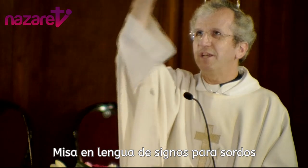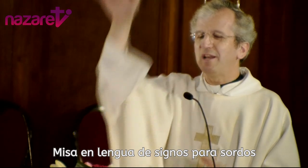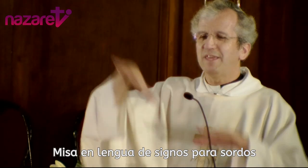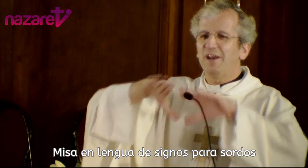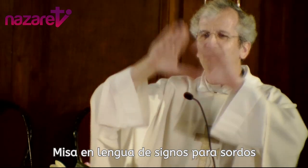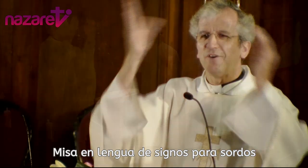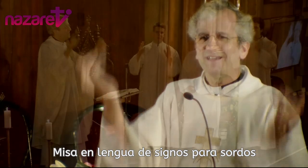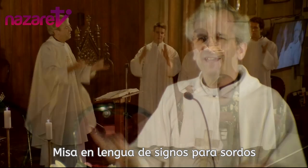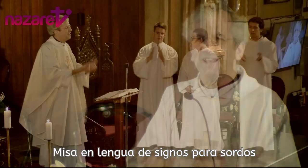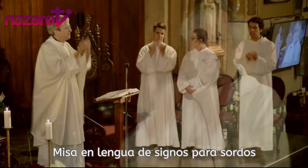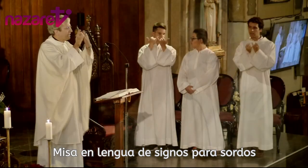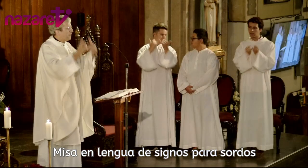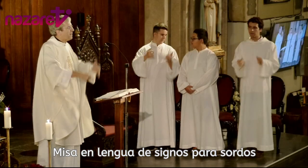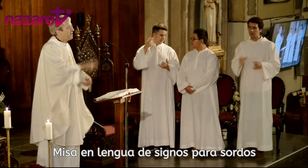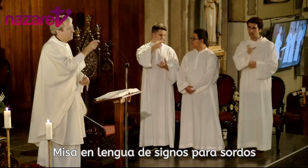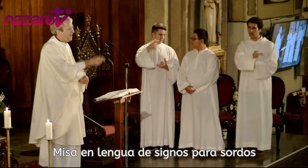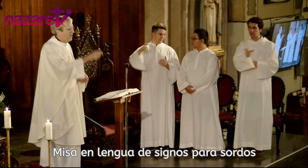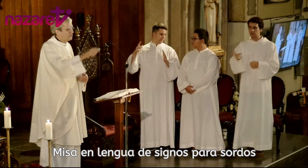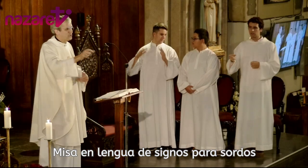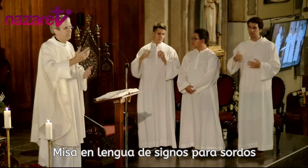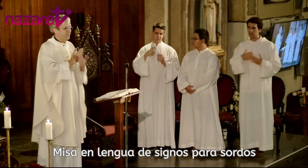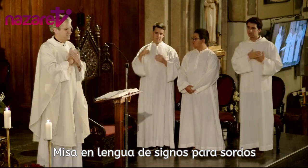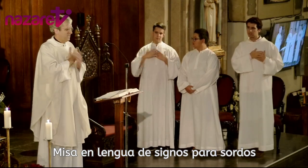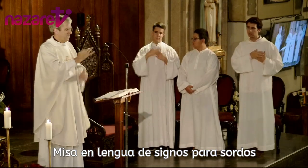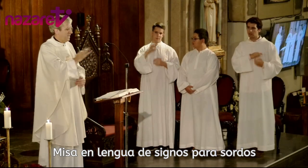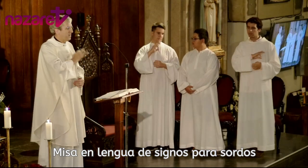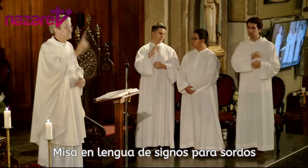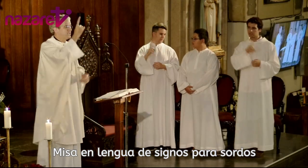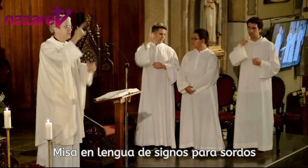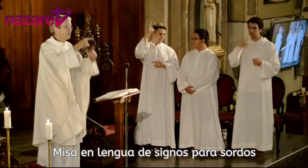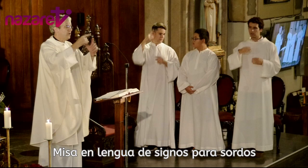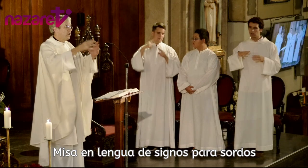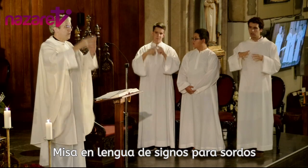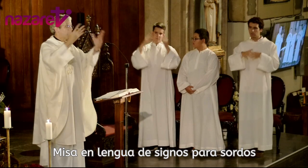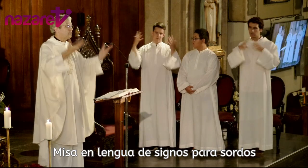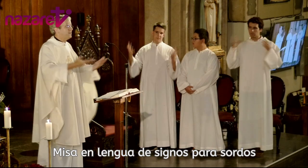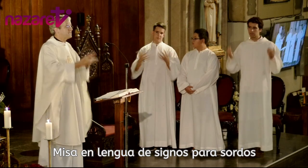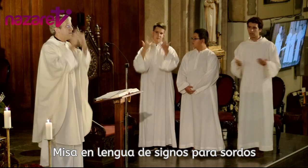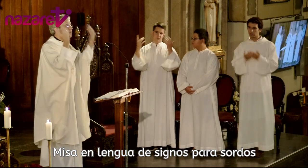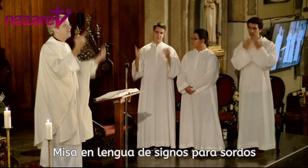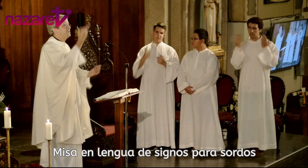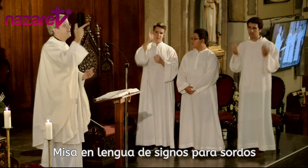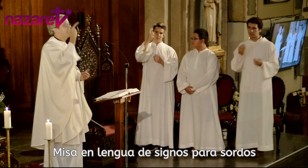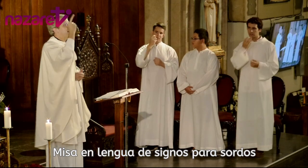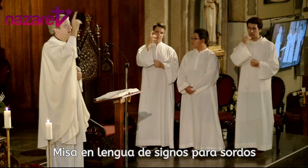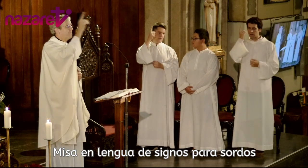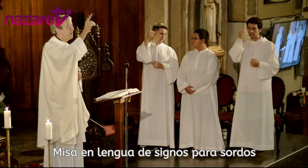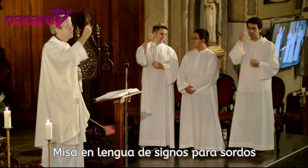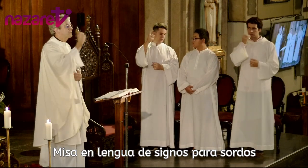el cielo y en la tierra paz a los hombres que ama el Señor. Por tu inmensa gloria te alabamos,